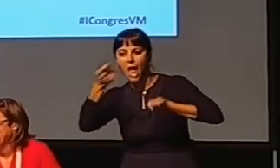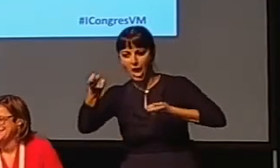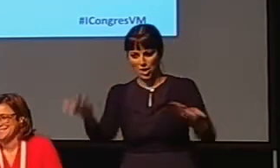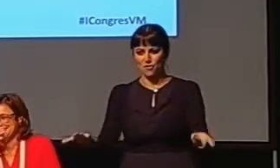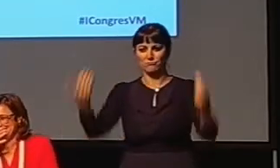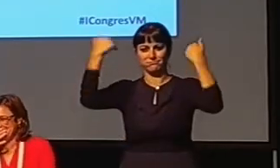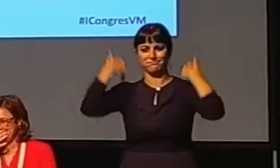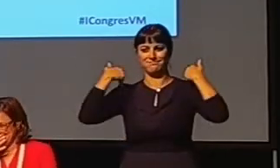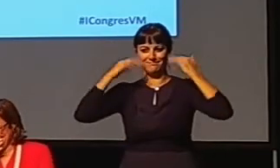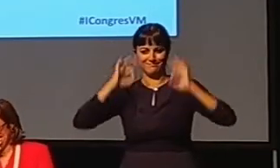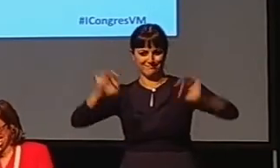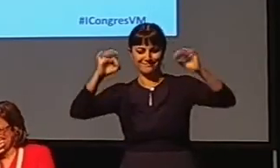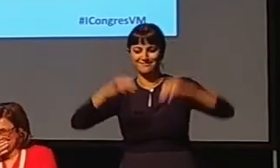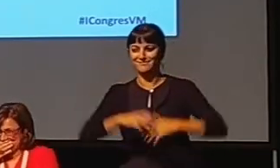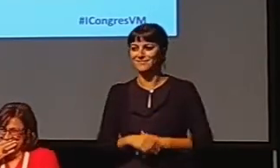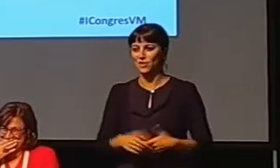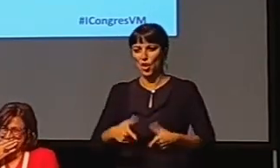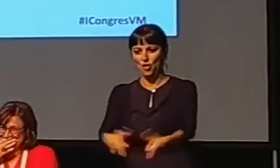contenedores, coño.